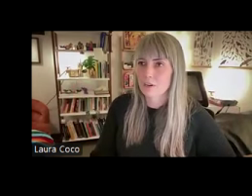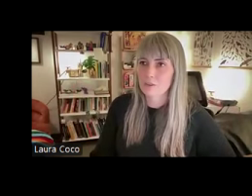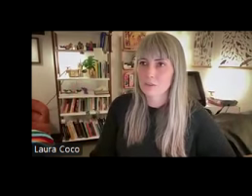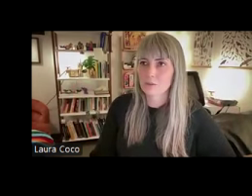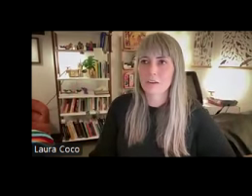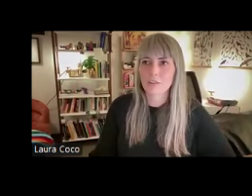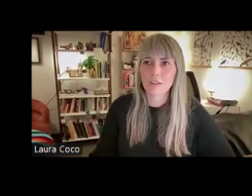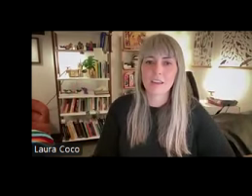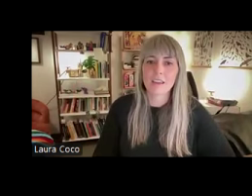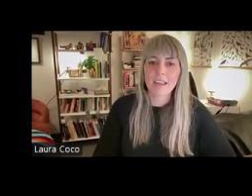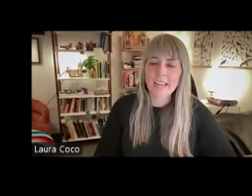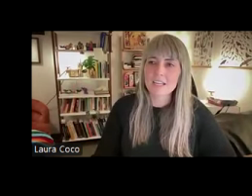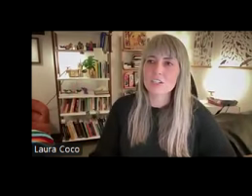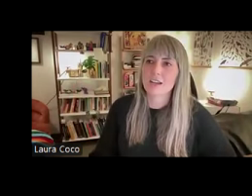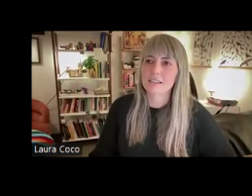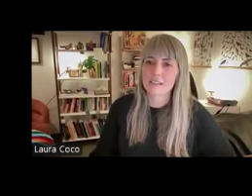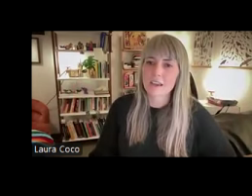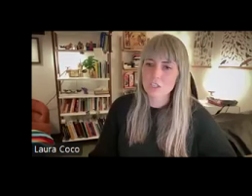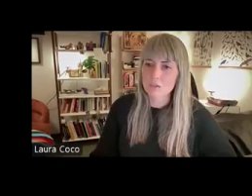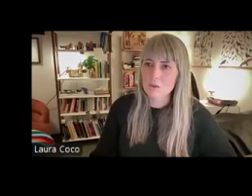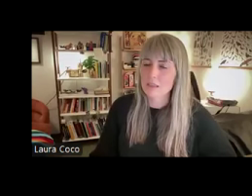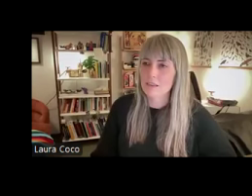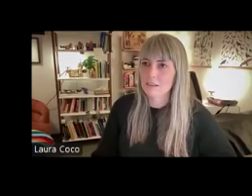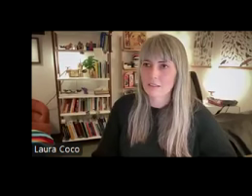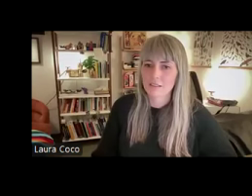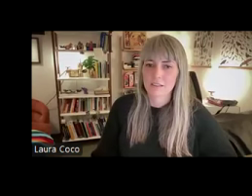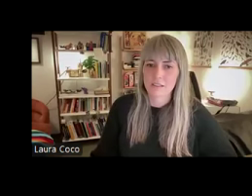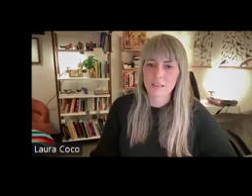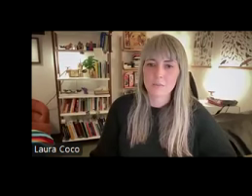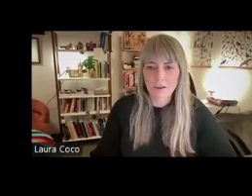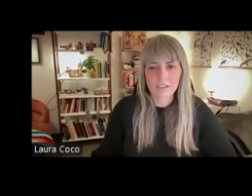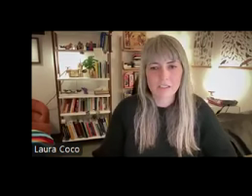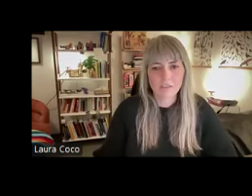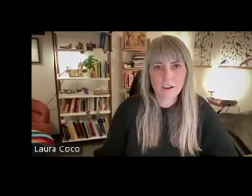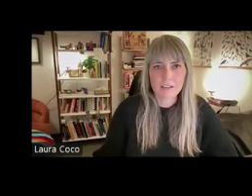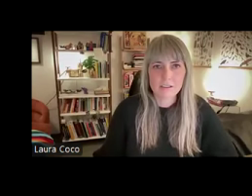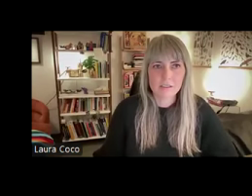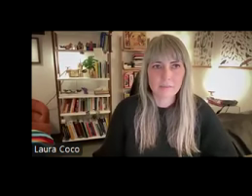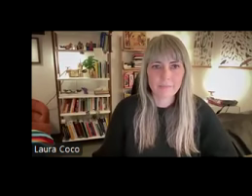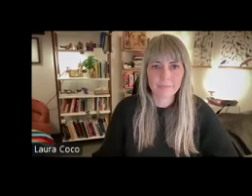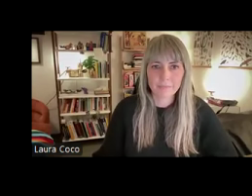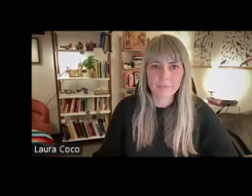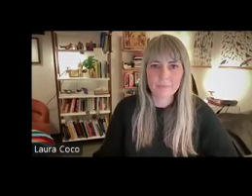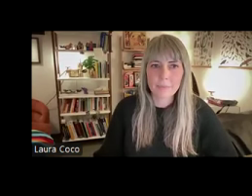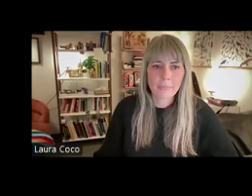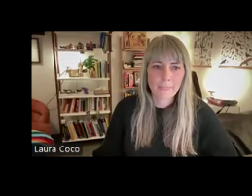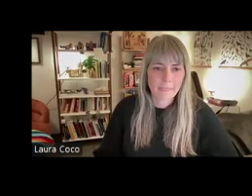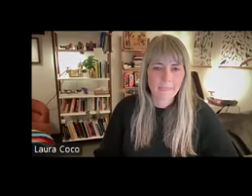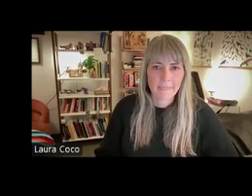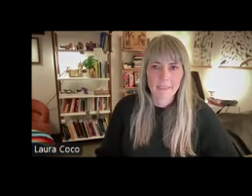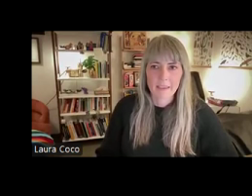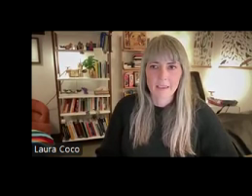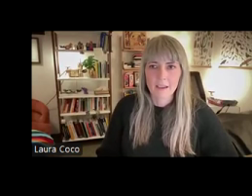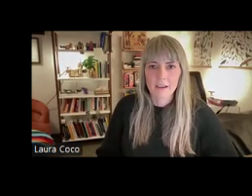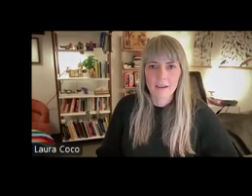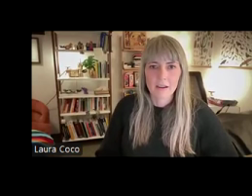menos pérdida auditiva que esos de 64. Entonces, definitivamente la edad tiene bastante que ver con la prevalencia de la